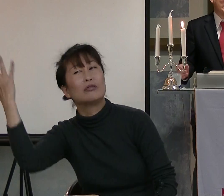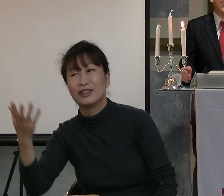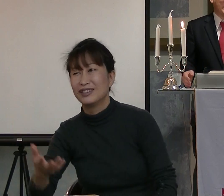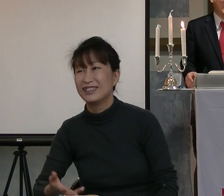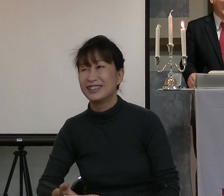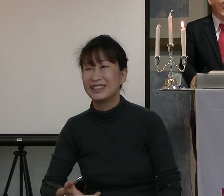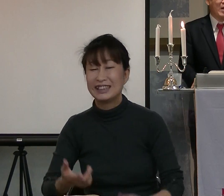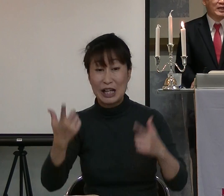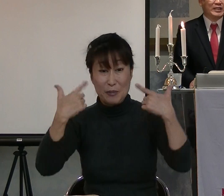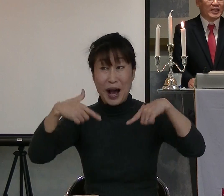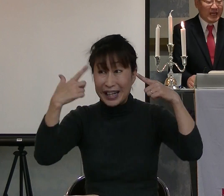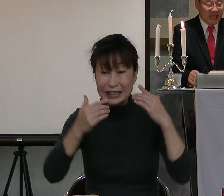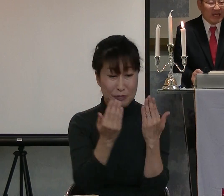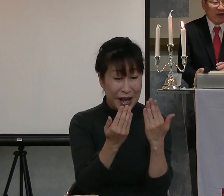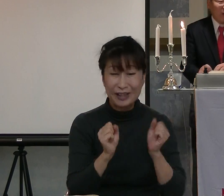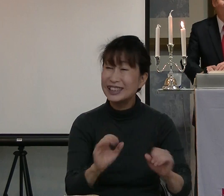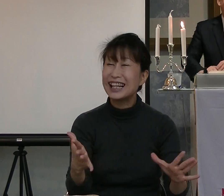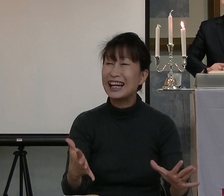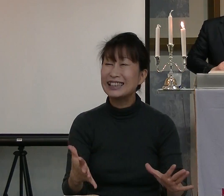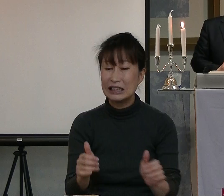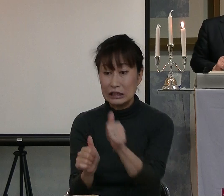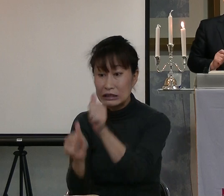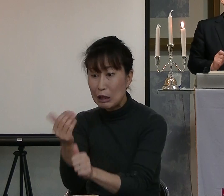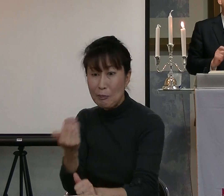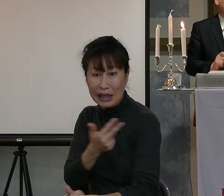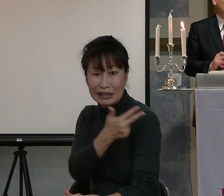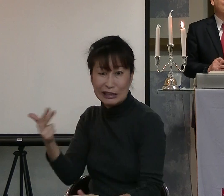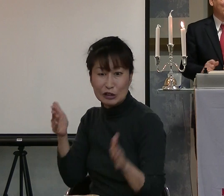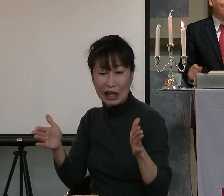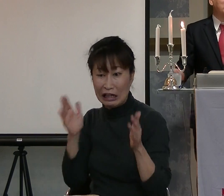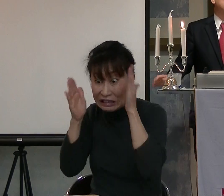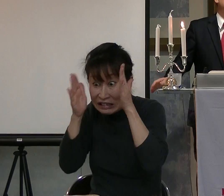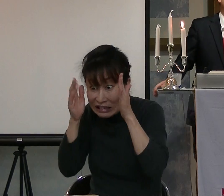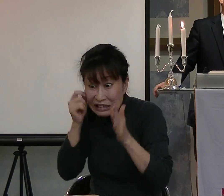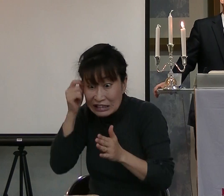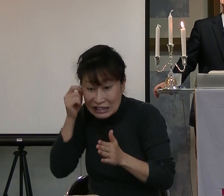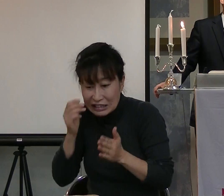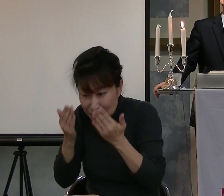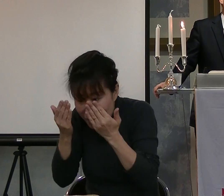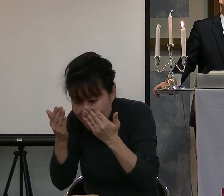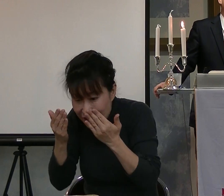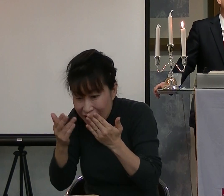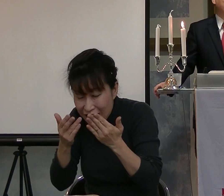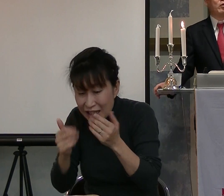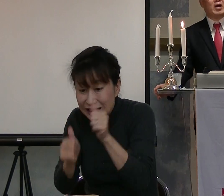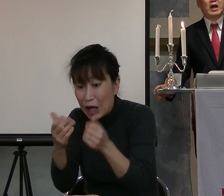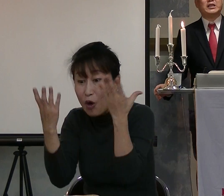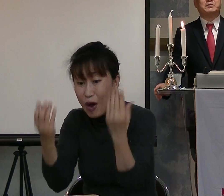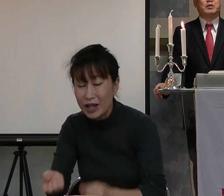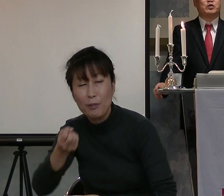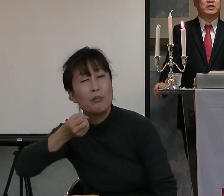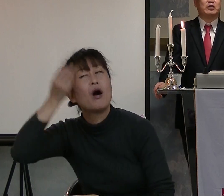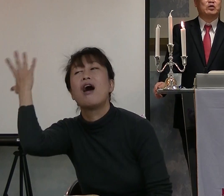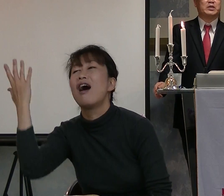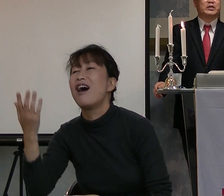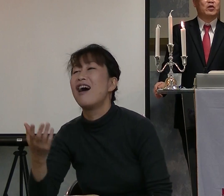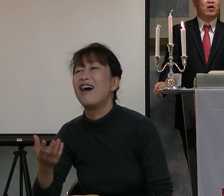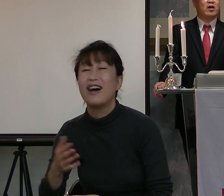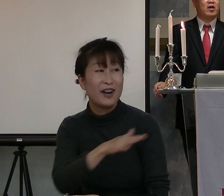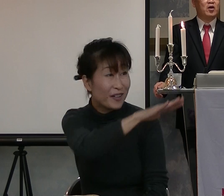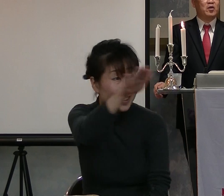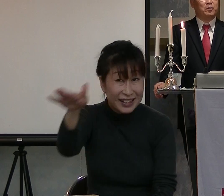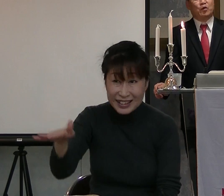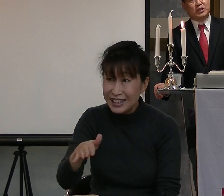強せずに試験だけを頑張ろうとしたら忘れちゃうんですね。それを配信とよく知ってると思います